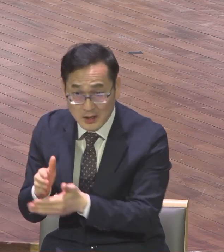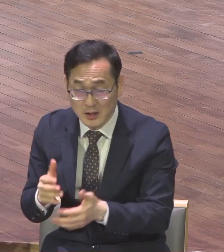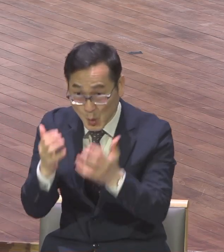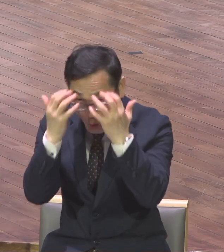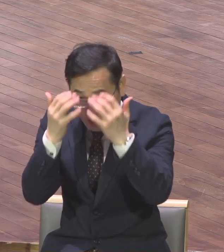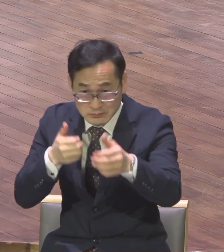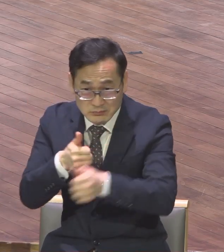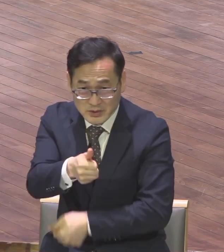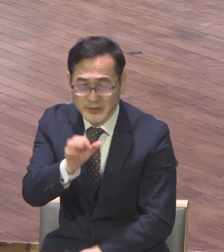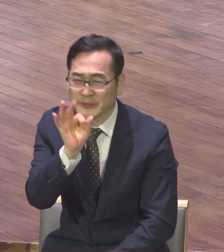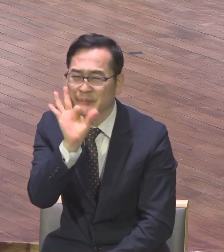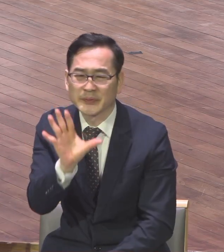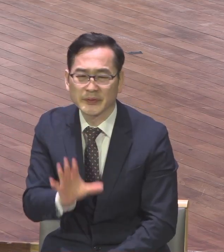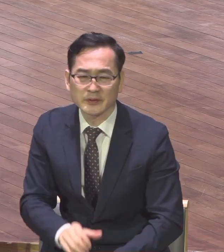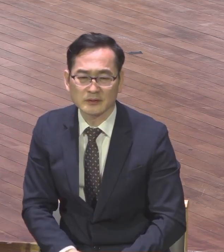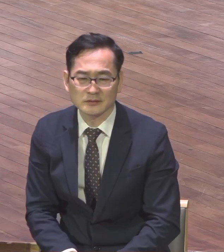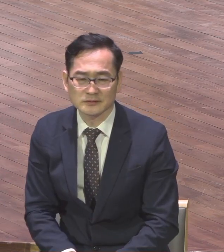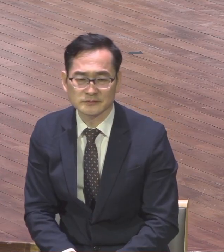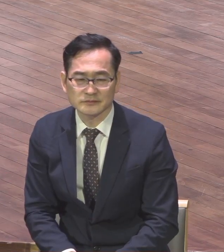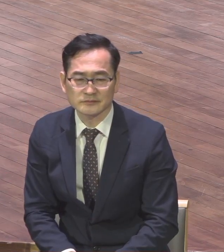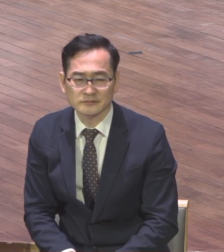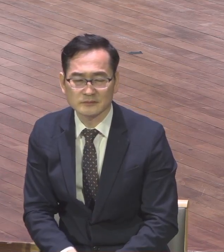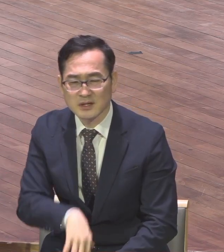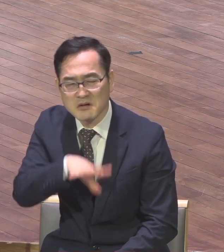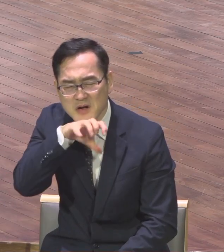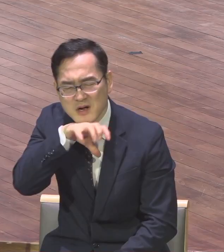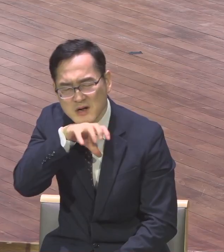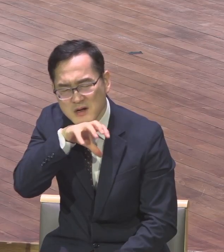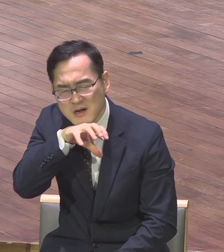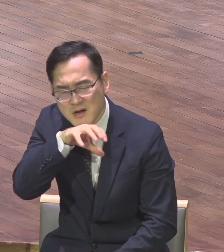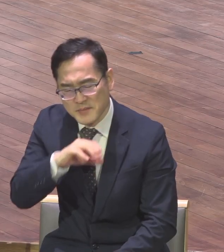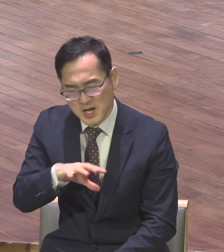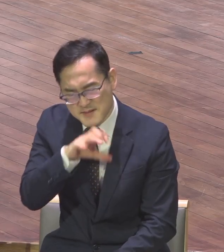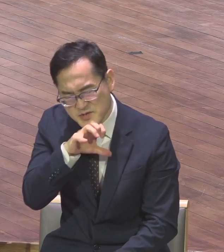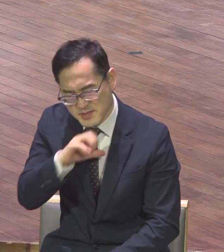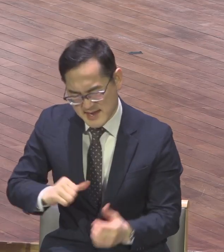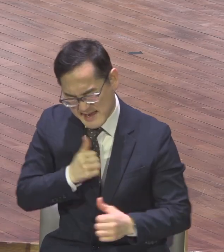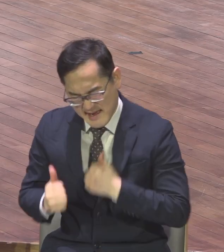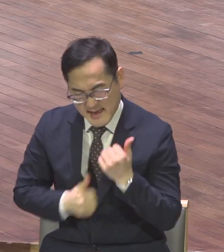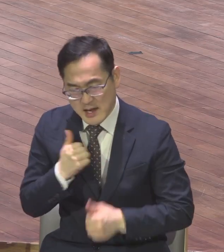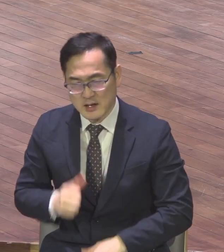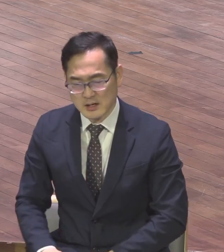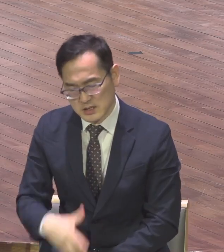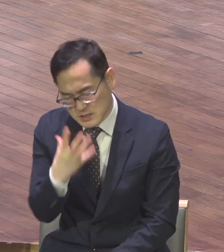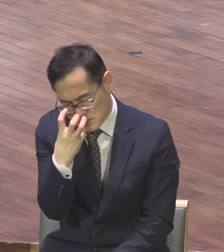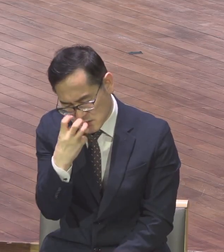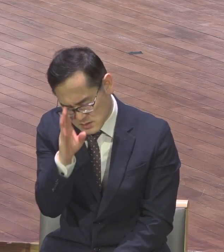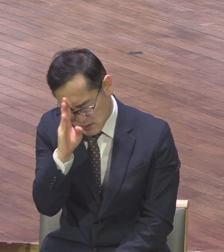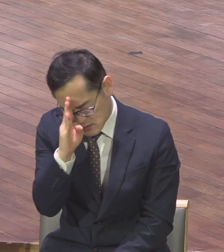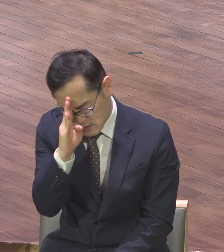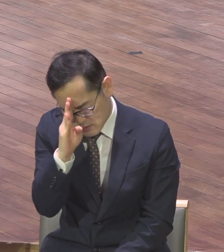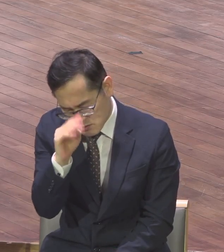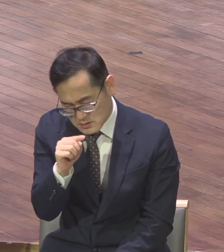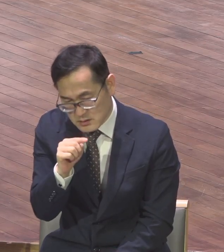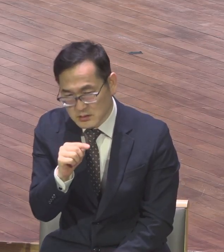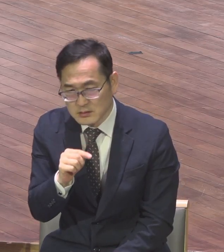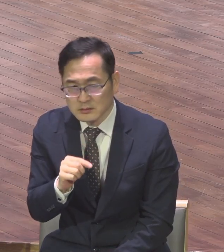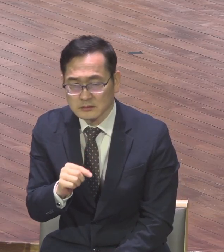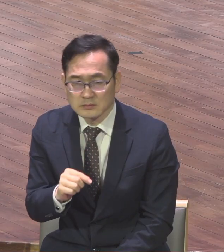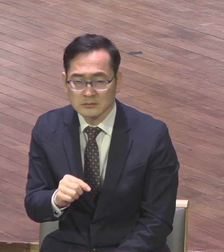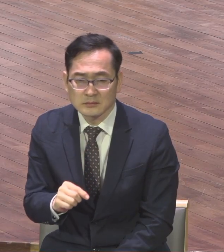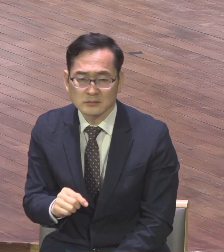이길 수가 없지요. 원망하고 불평하고 비교의식하고 열등의식 우울증에 빠져서 지옥같이